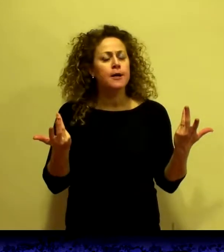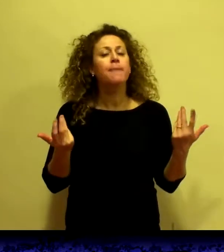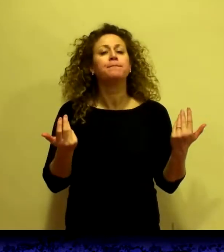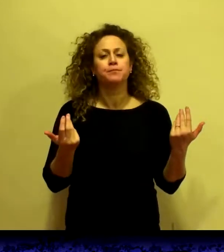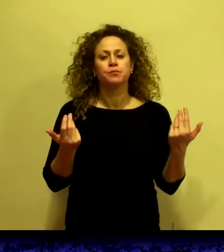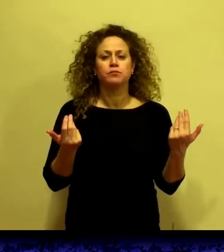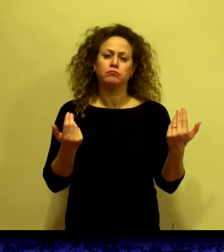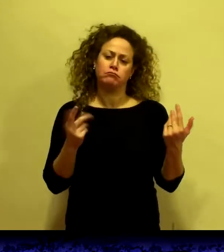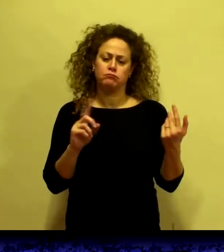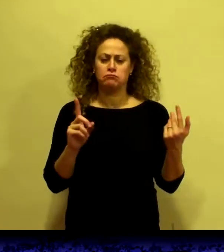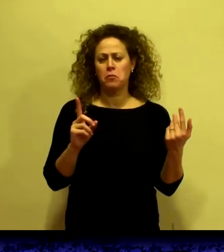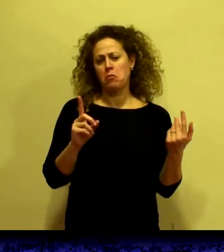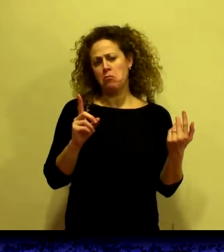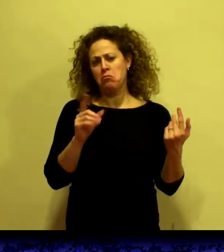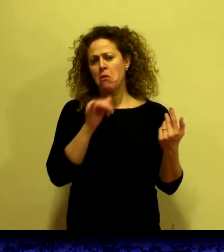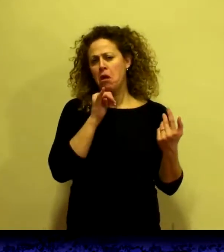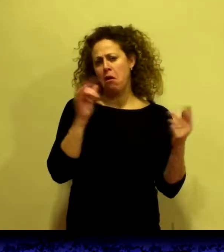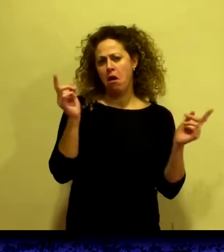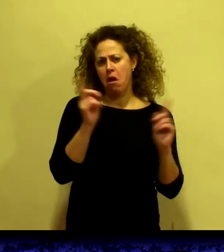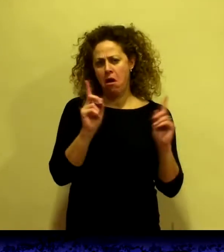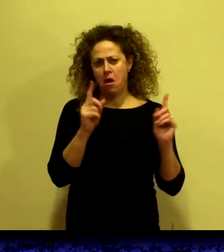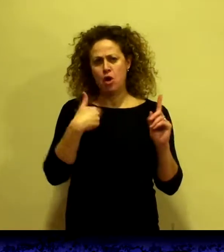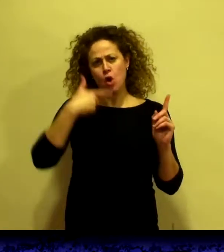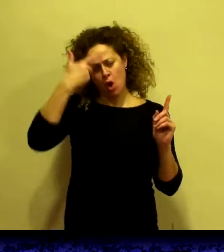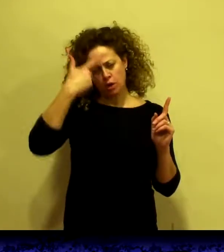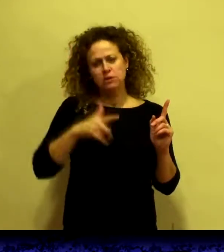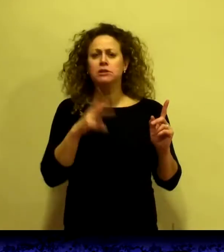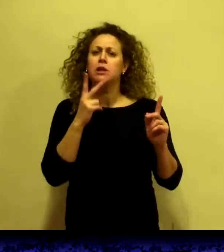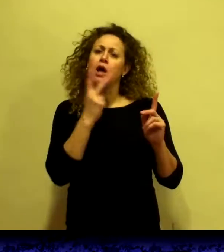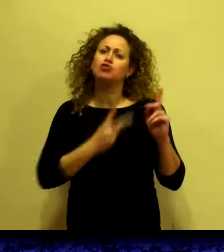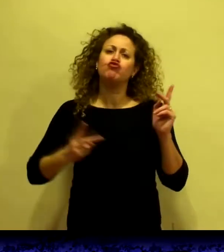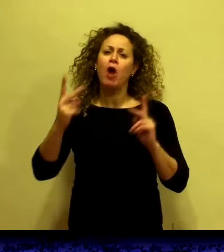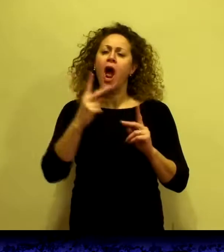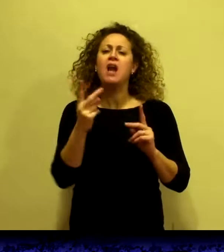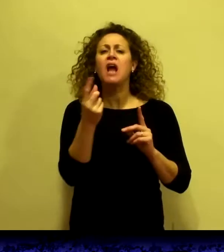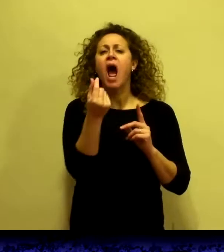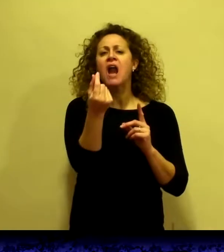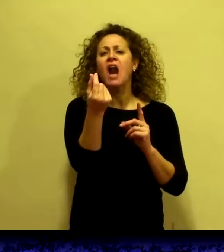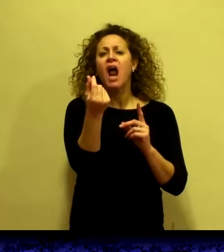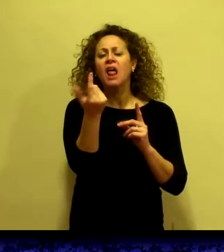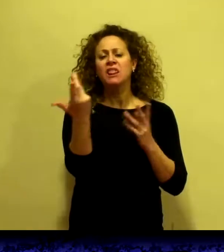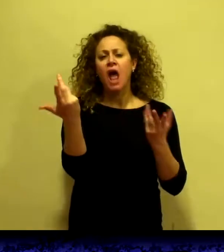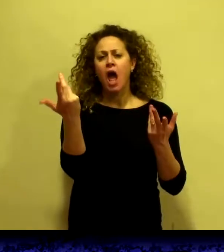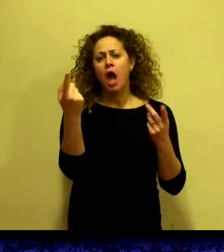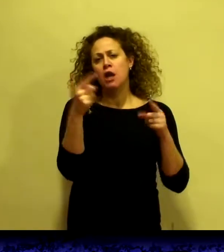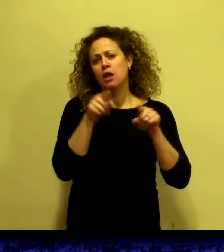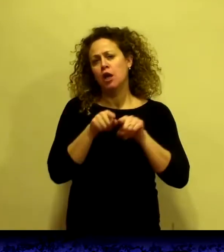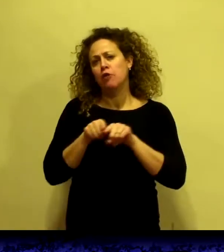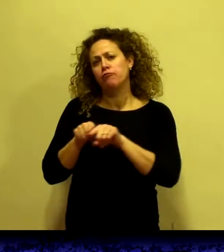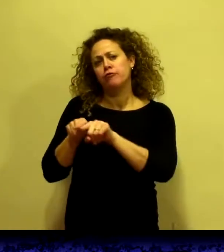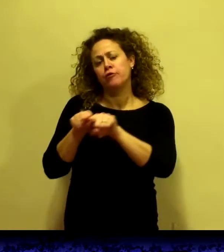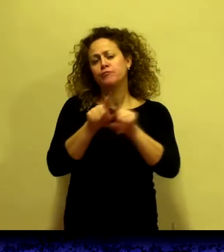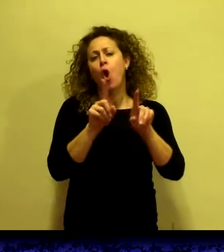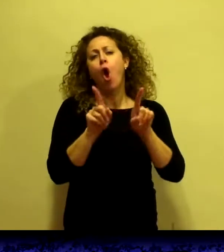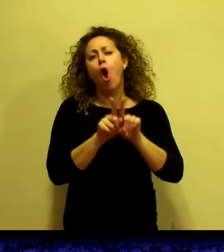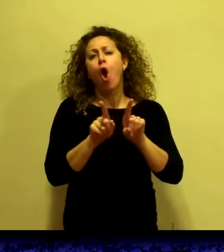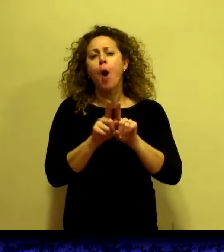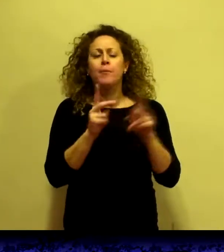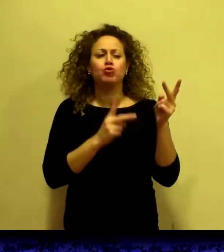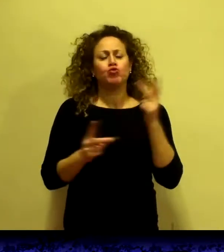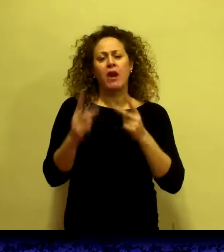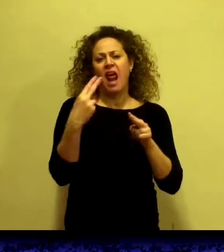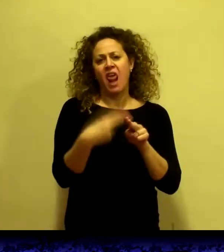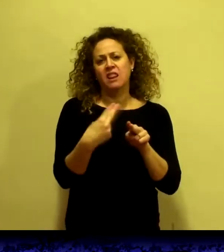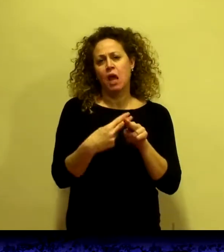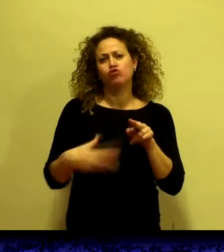No, non è un tasto dolente. Abbiamo ovviamente cercato di fare delle tariffe che vengano incontro anche alle necessità delle persone, perché non